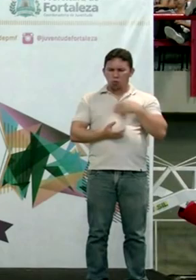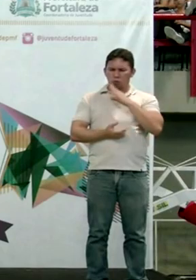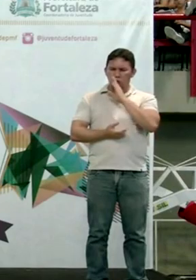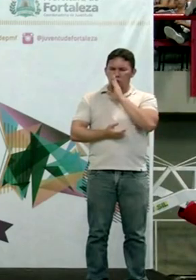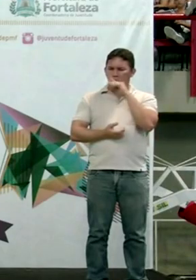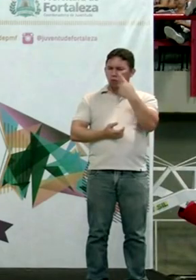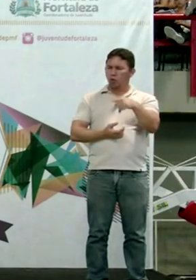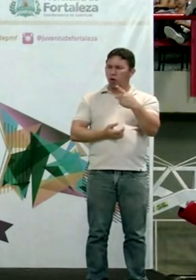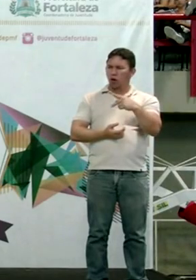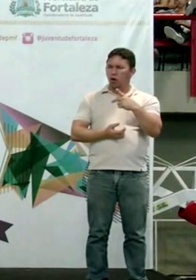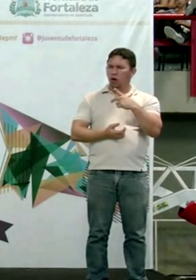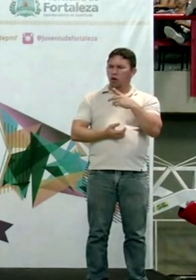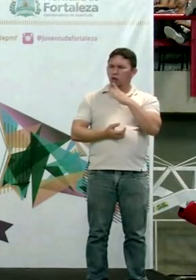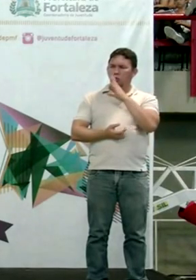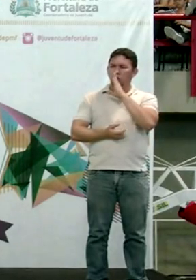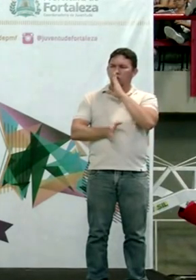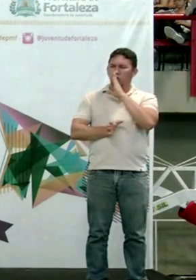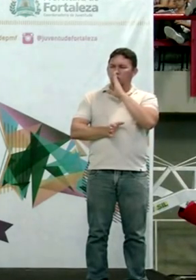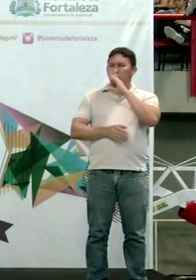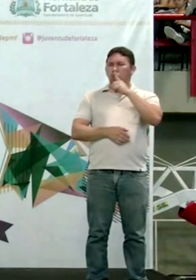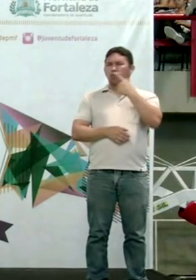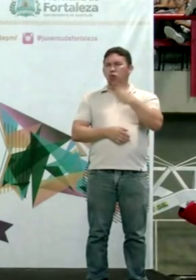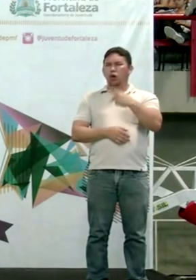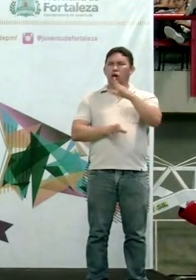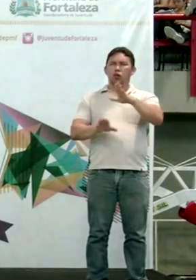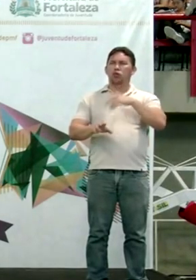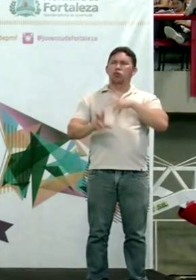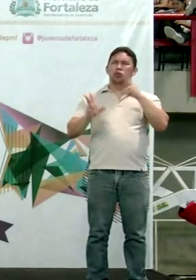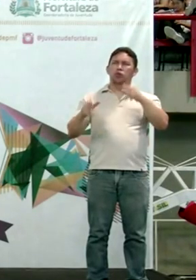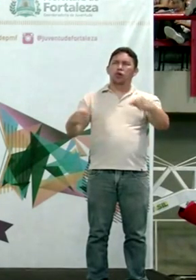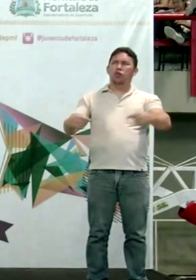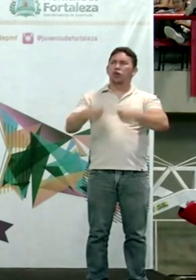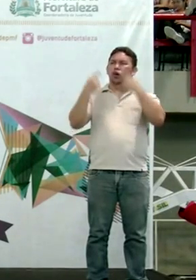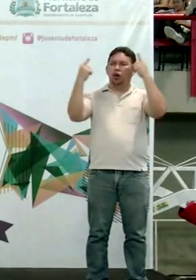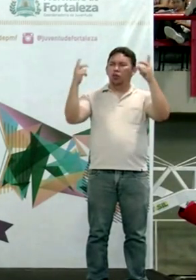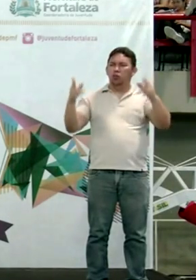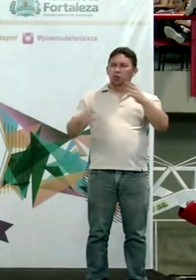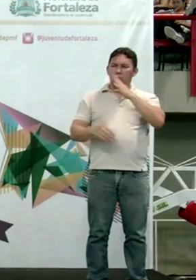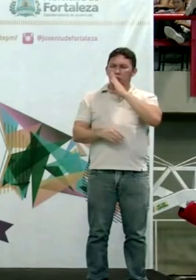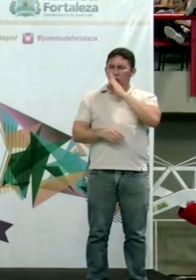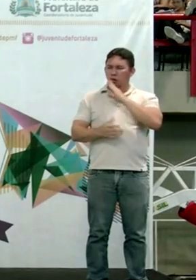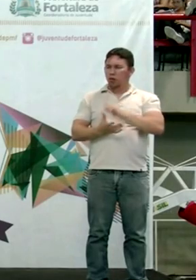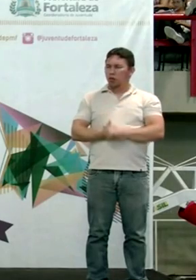Nada. Que ela fique do mesmo jeito.